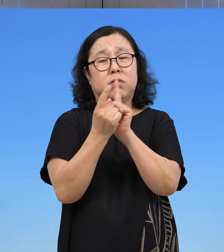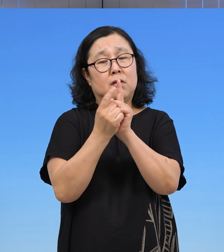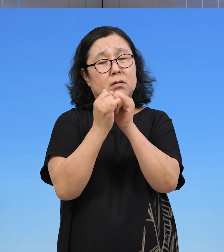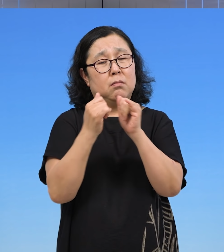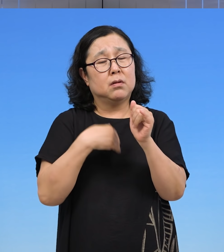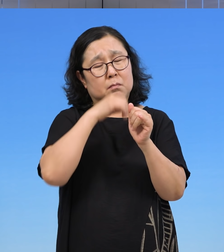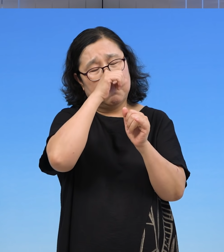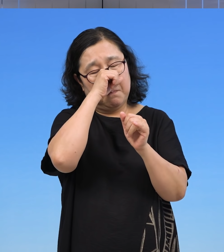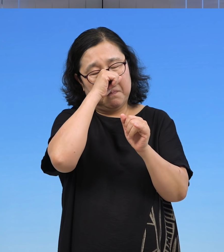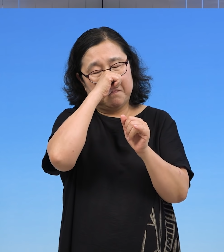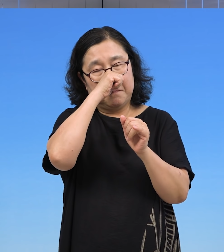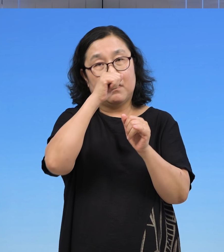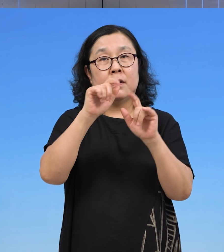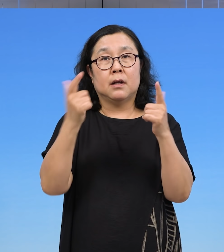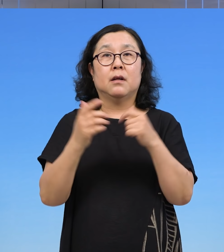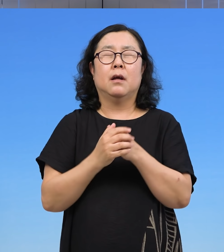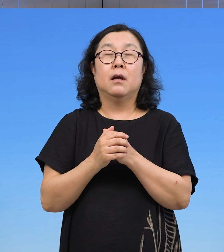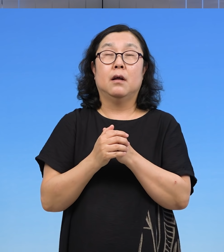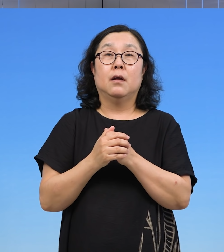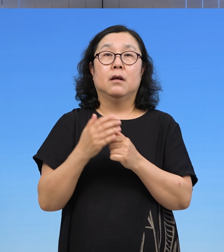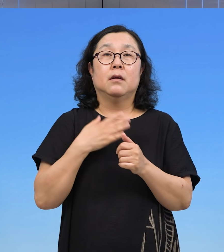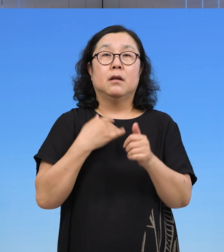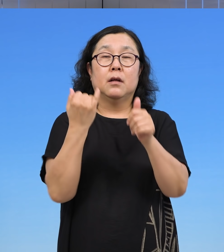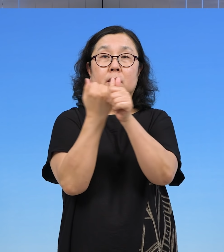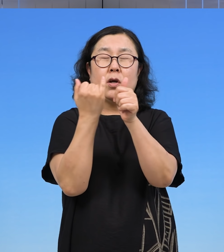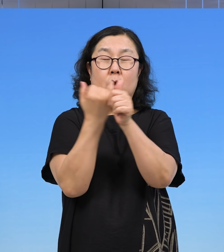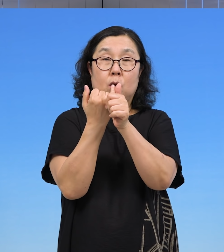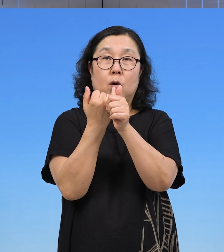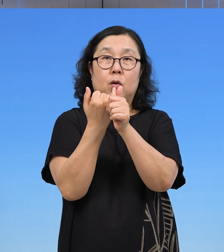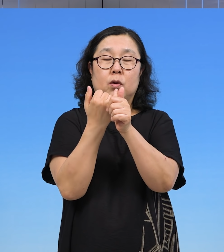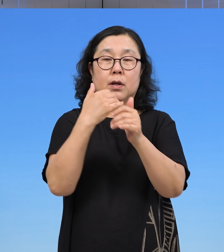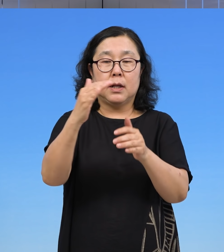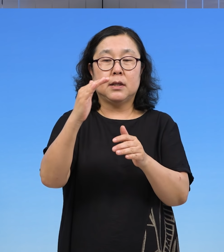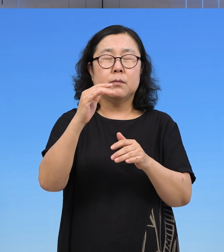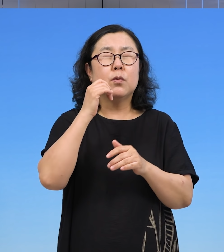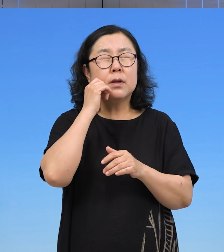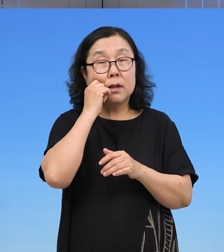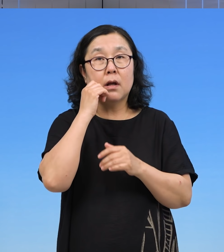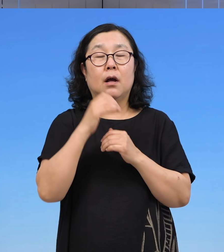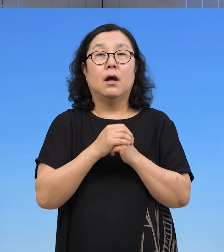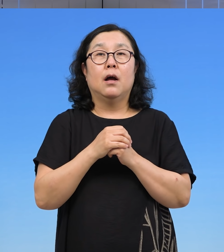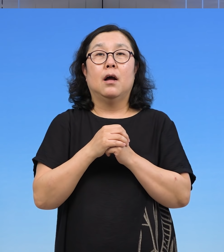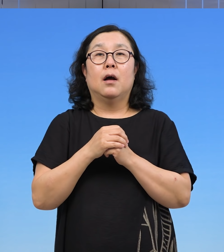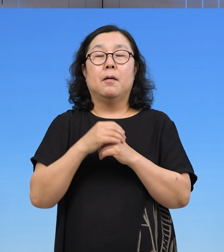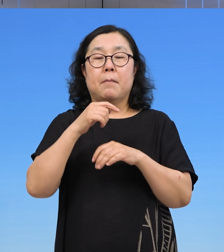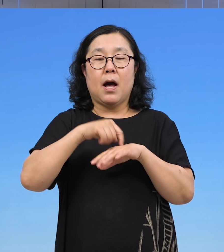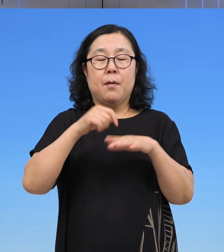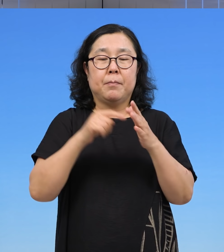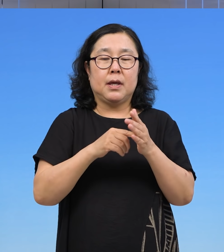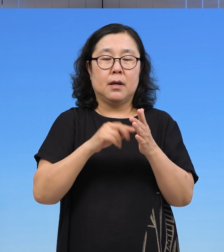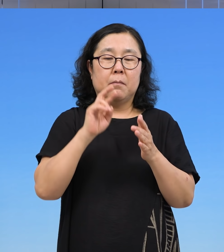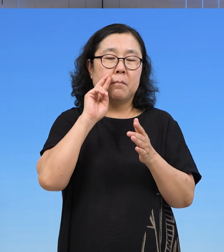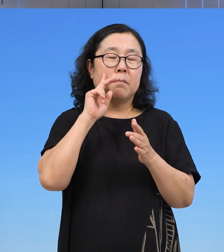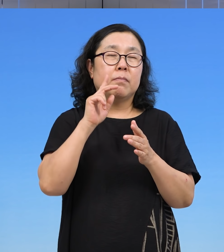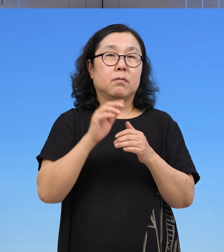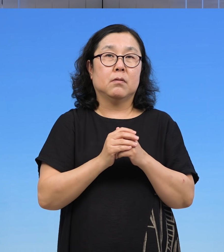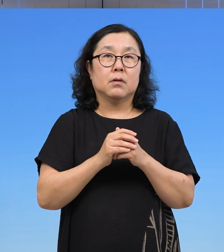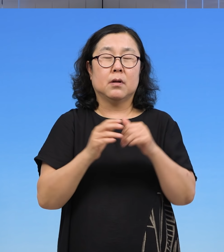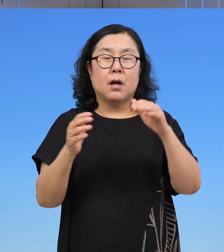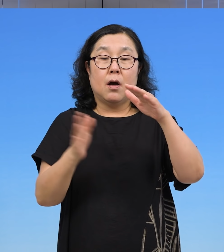보는 사람들마다 저를 안 좋아하니까 저는 장가를 못 갔기 때문에 늘 마음이 허전하고